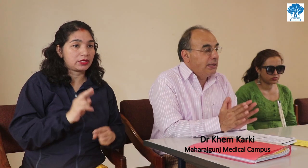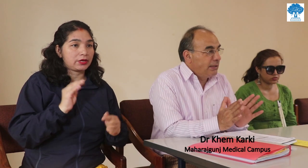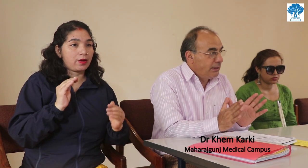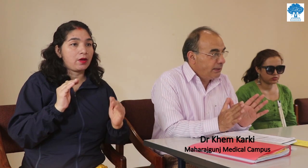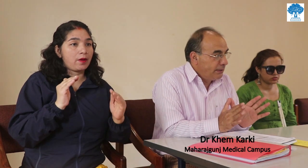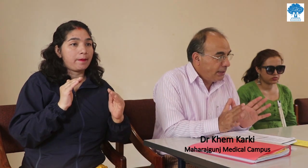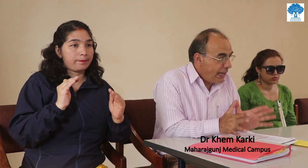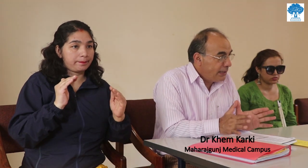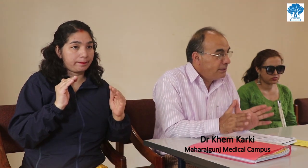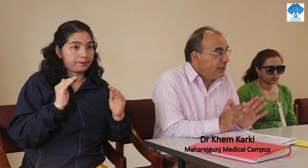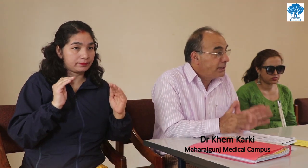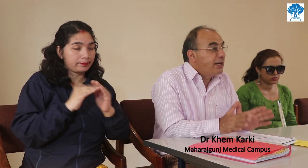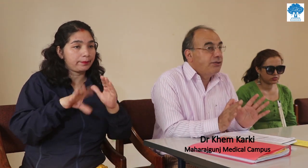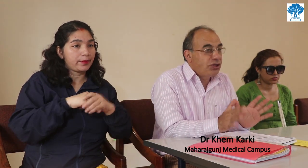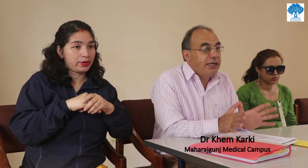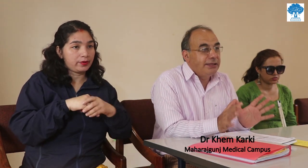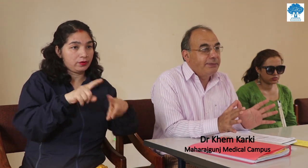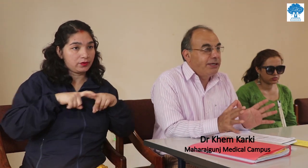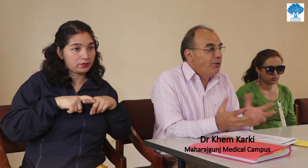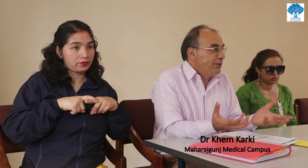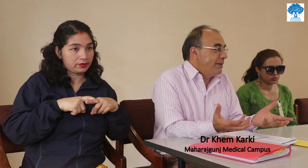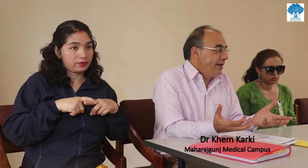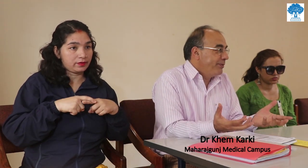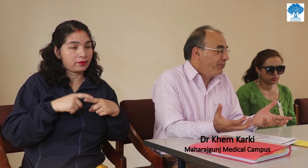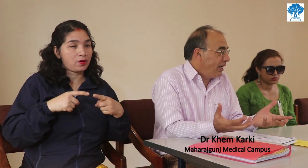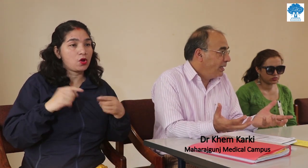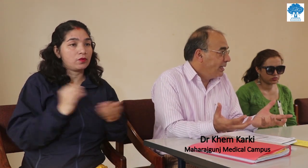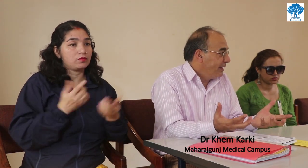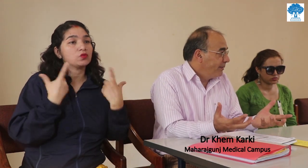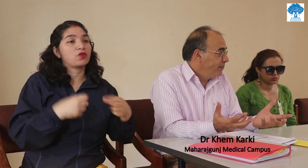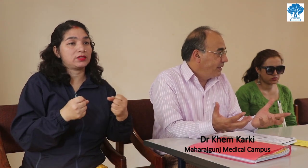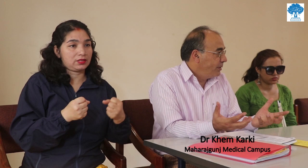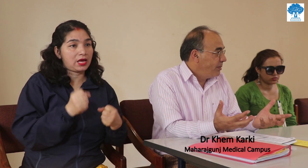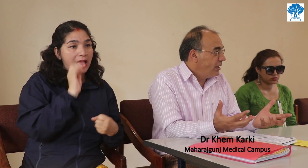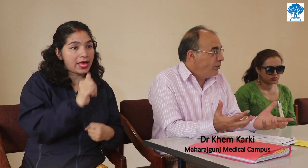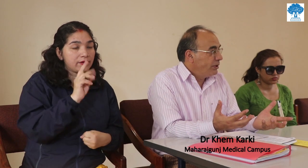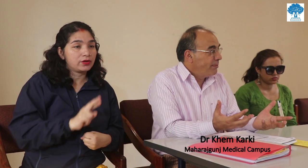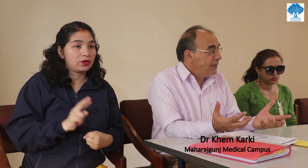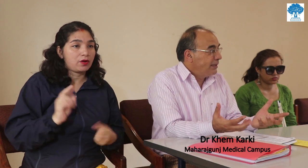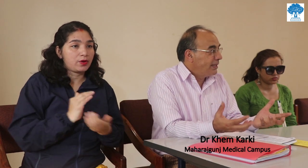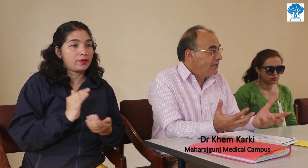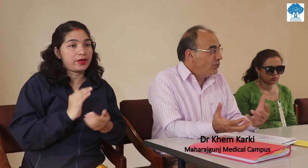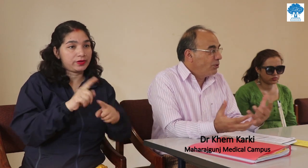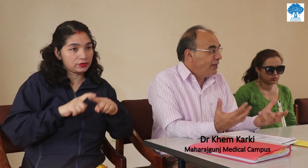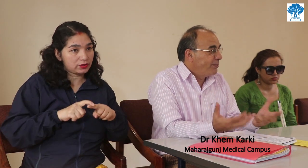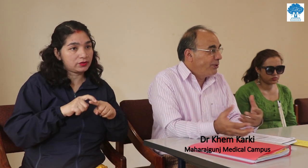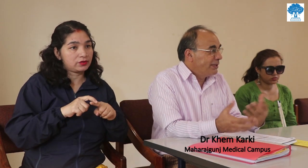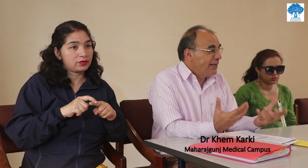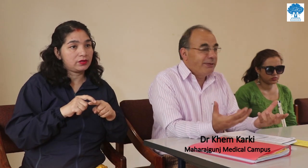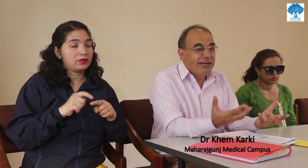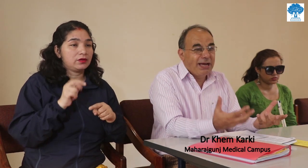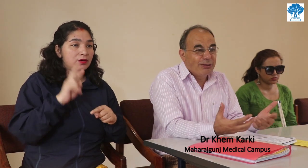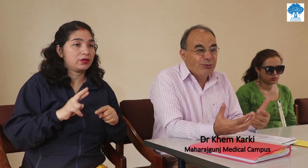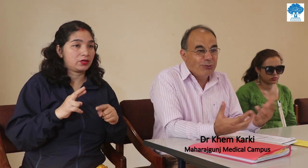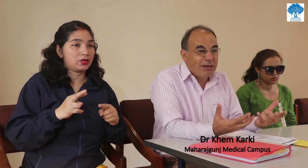प्लानिङ एन्ड मेटरनल चाइल्ड हेल्थ भन्ने कन्सेप्ट आयो होइन. भनेपछि परिवार नियोजन मातृ तथा शिशु कल्याण